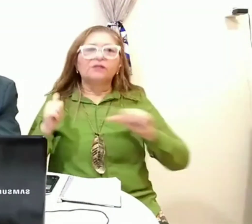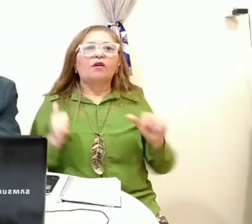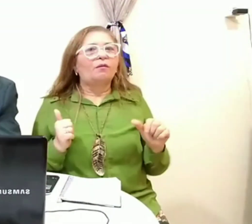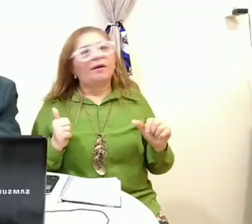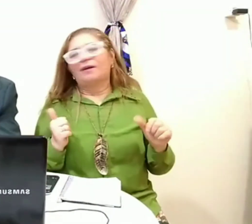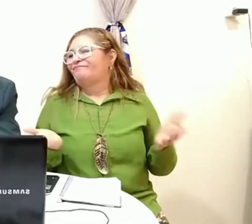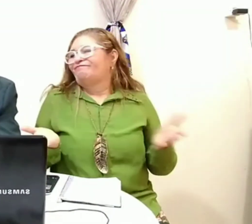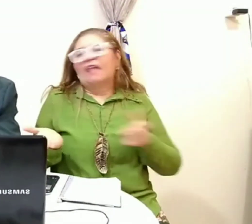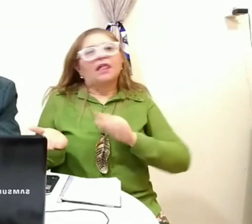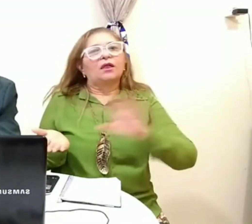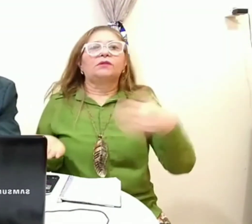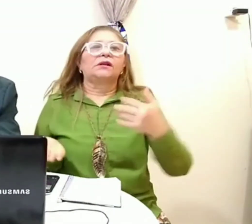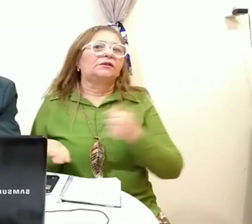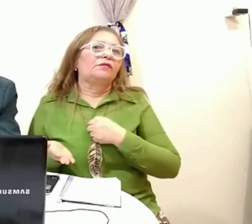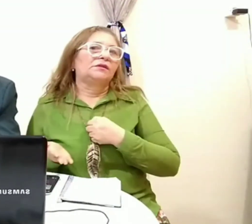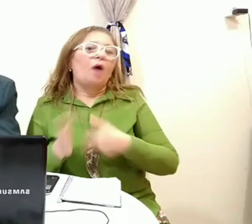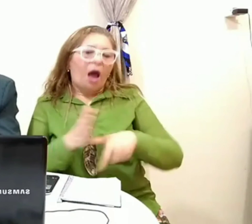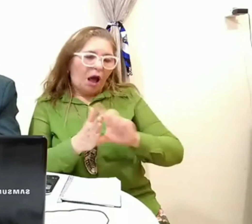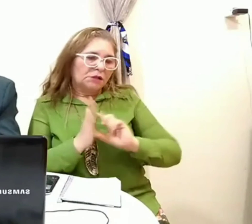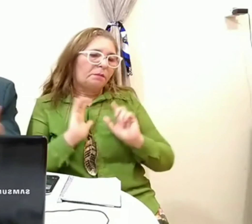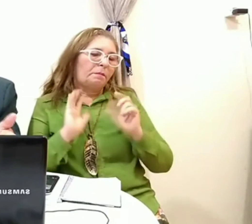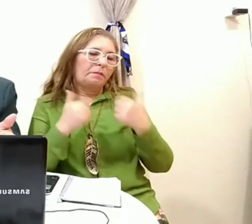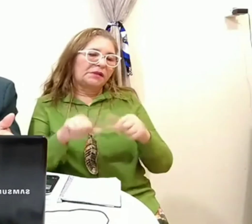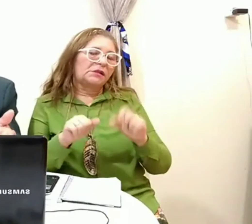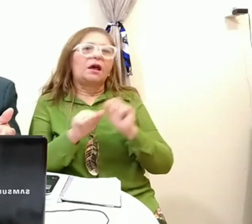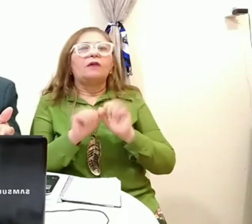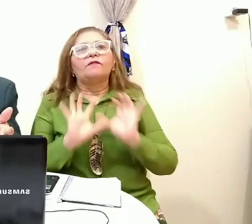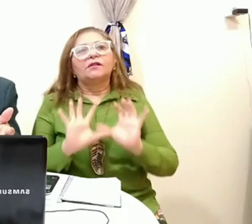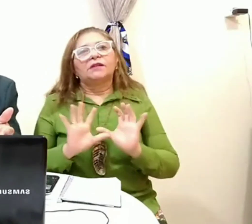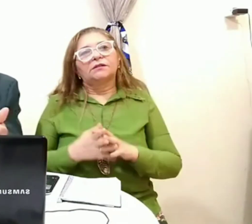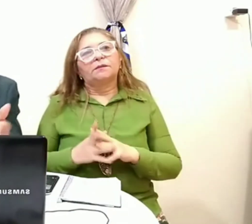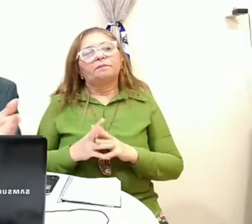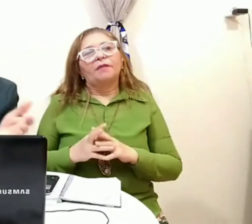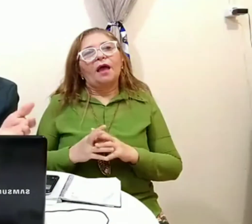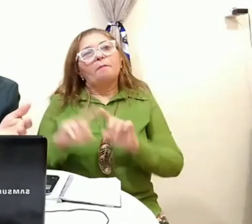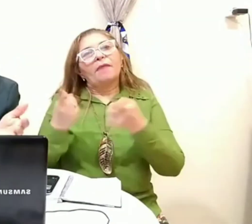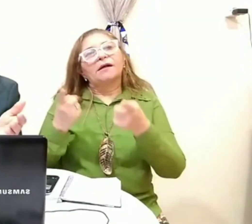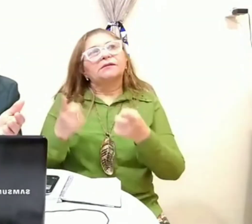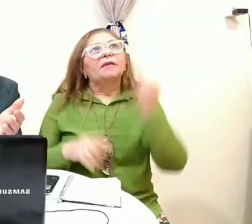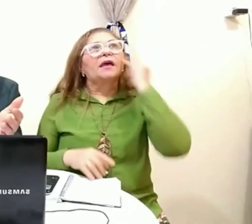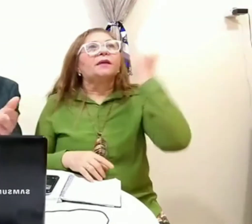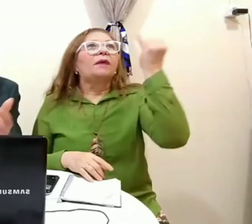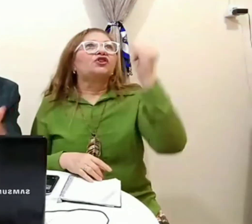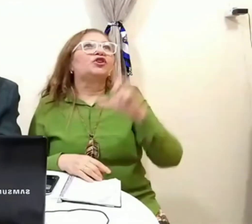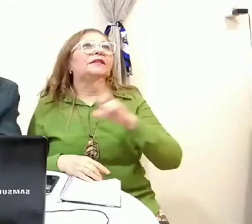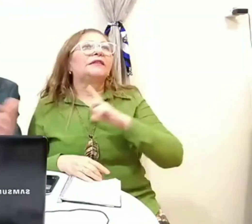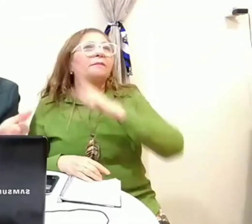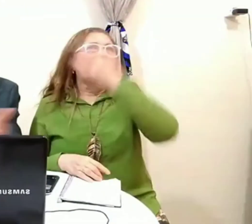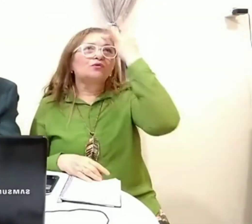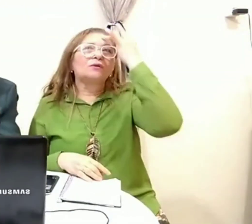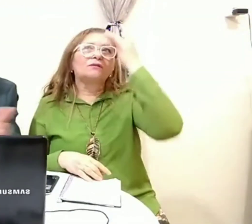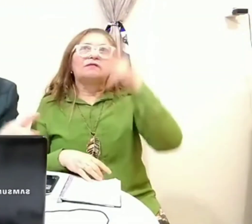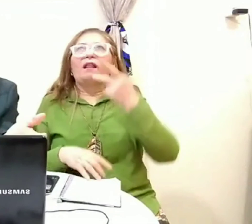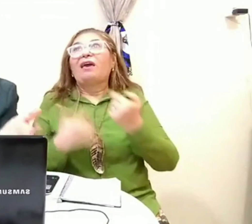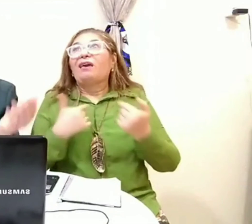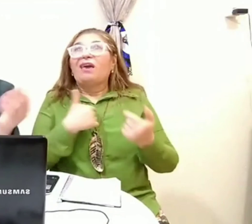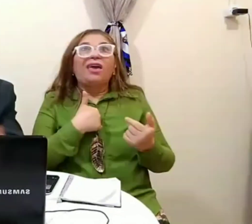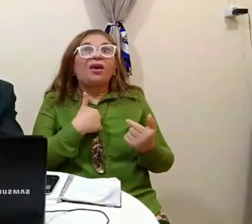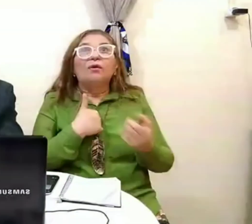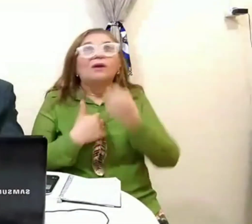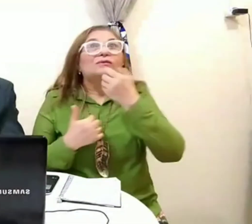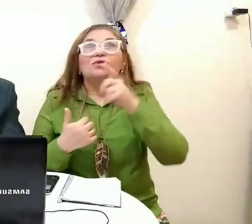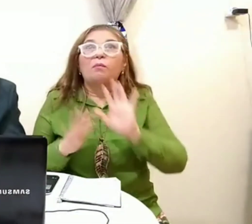e Salvador Jesus Cristo. Mas imagina de repente que tem alguém que não se ache tão bom, mas e eu não sou